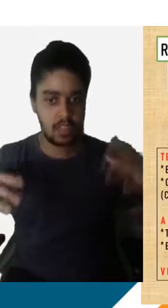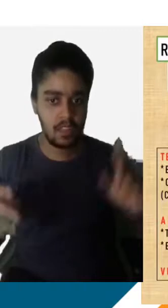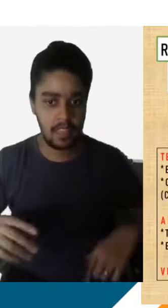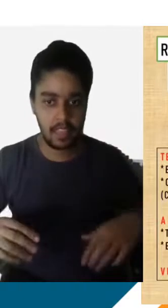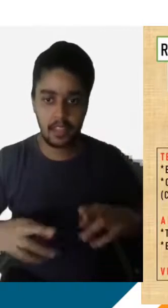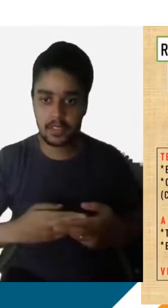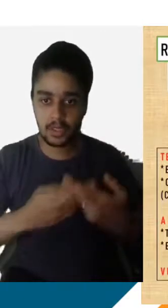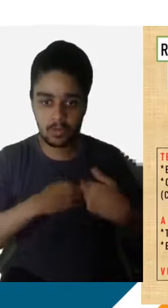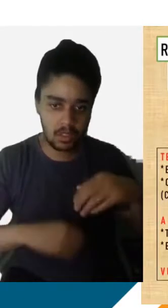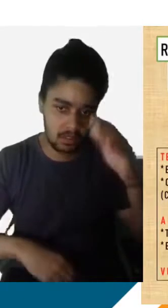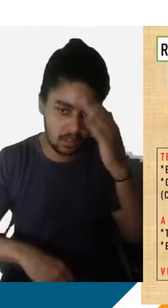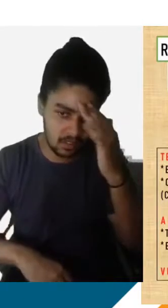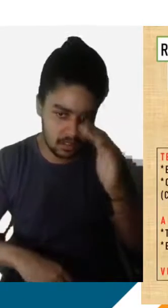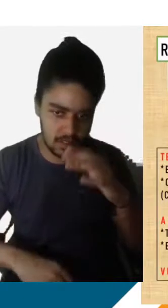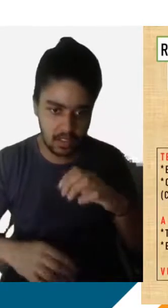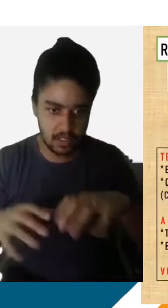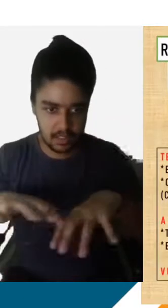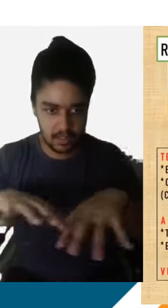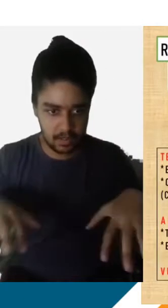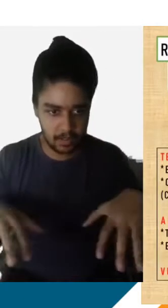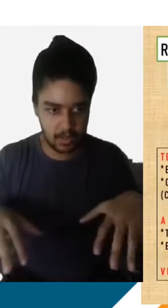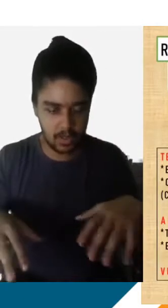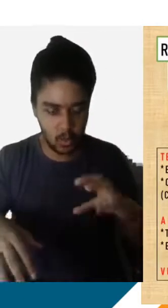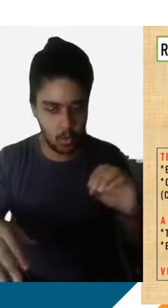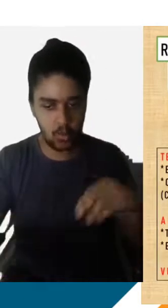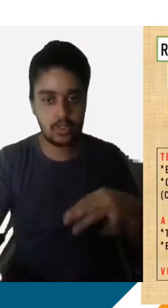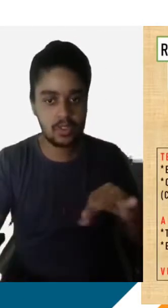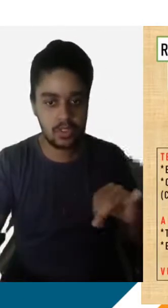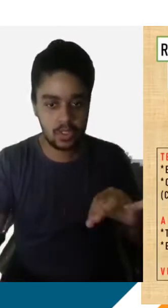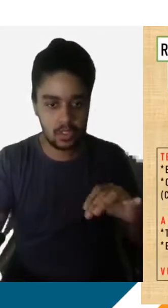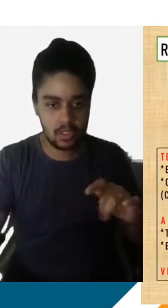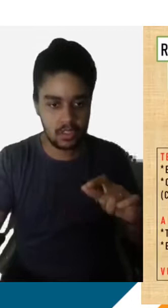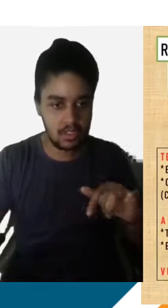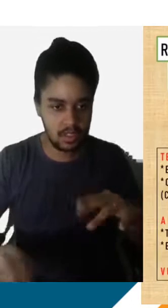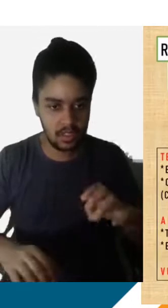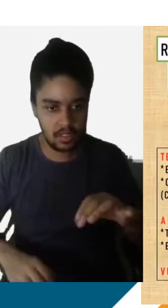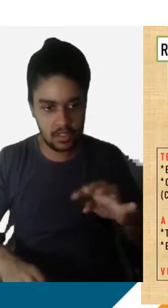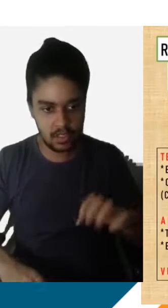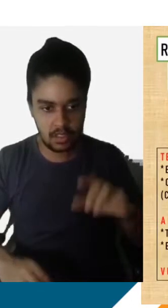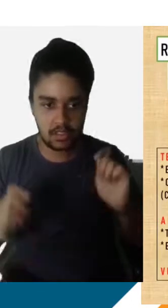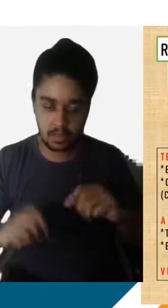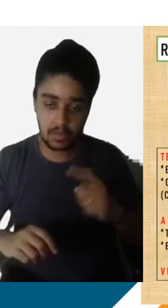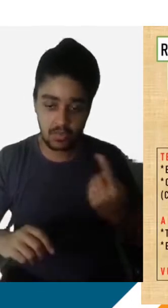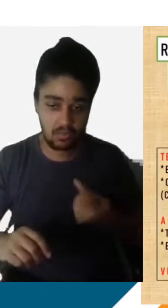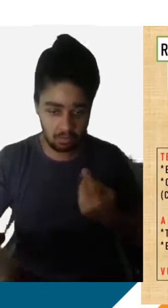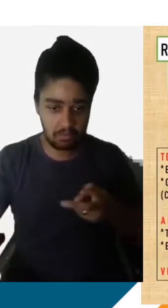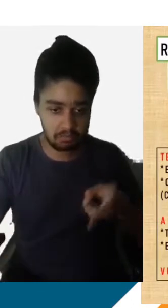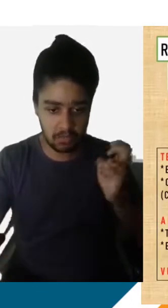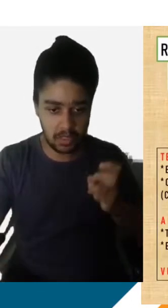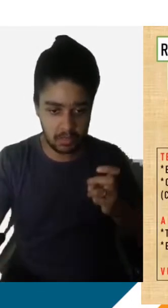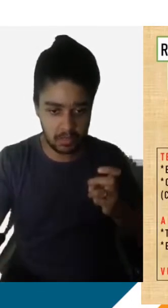grande responsável para a gente entender a separação dos continentes, que, como a gente pode perceber